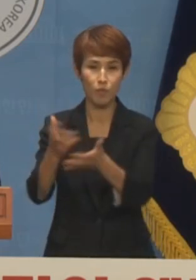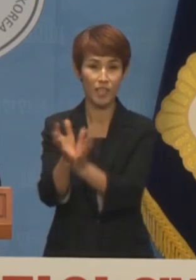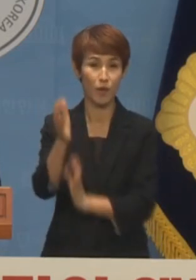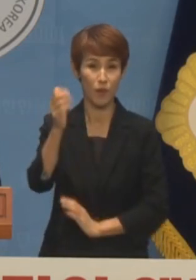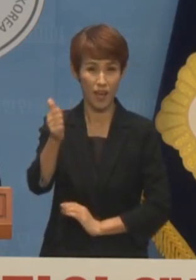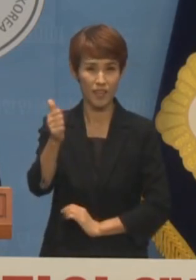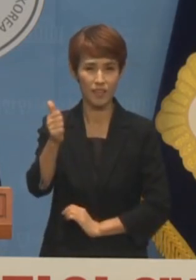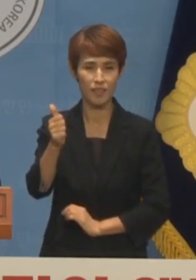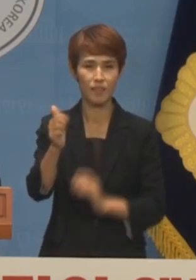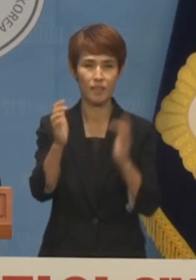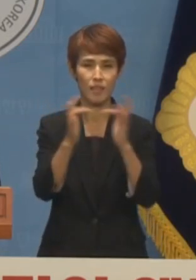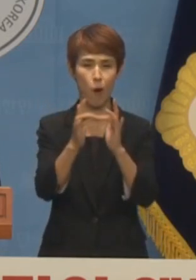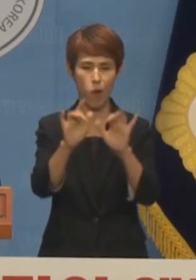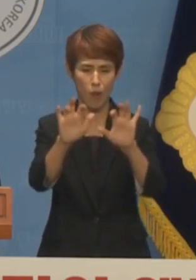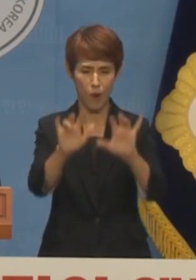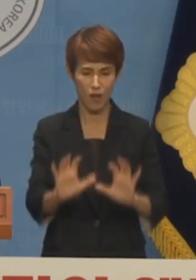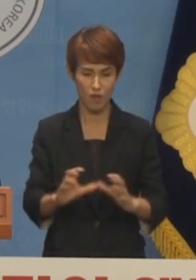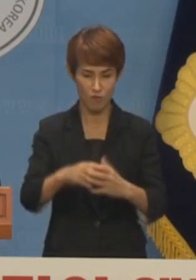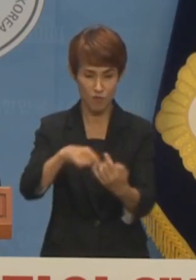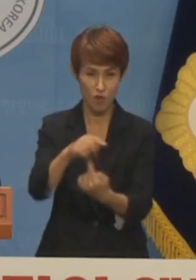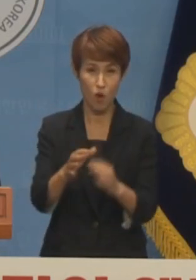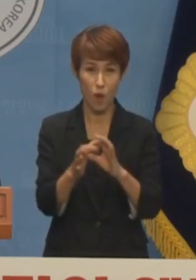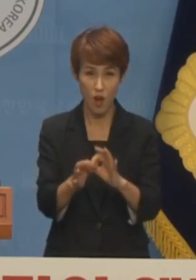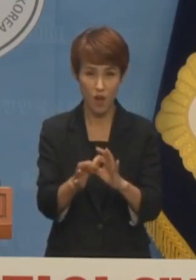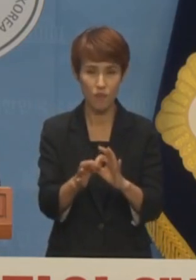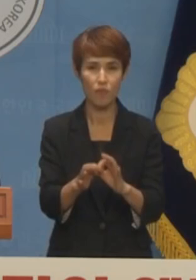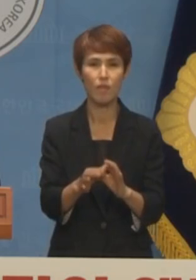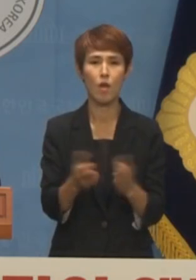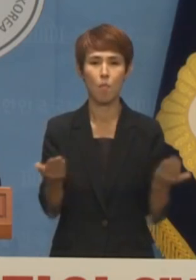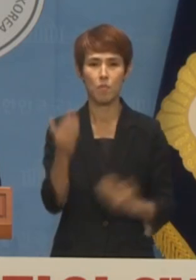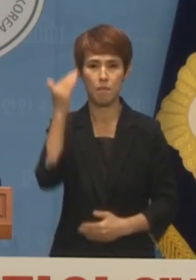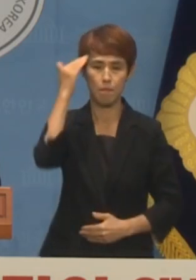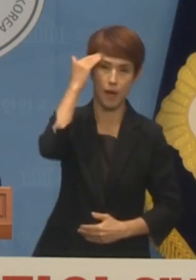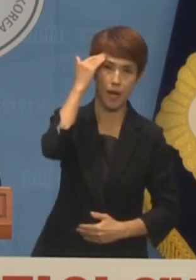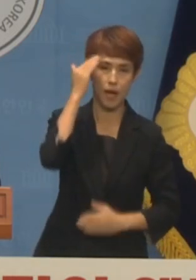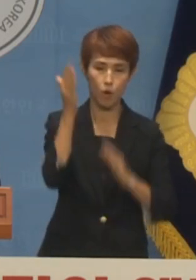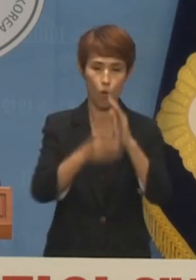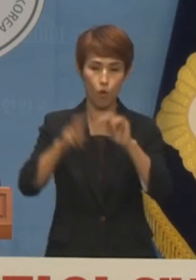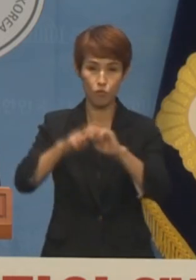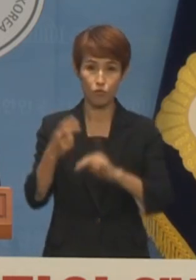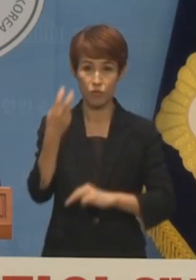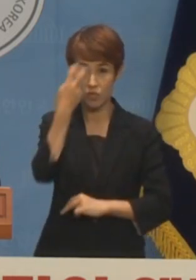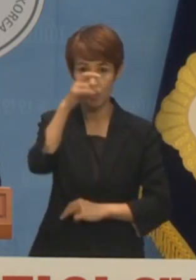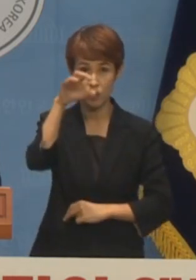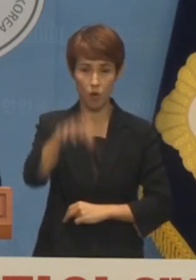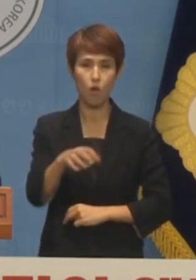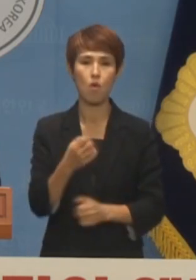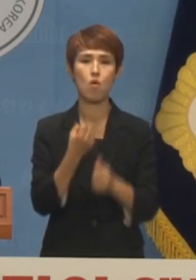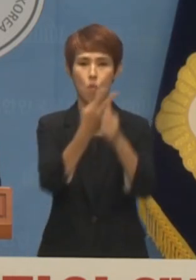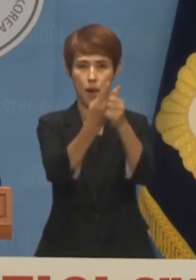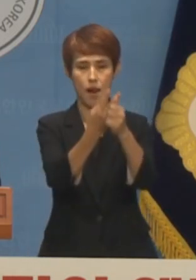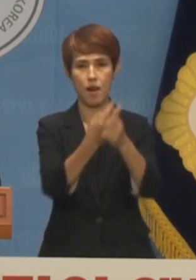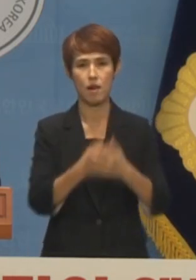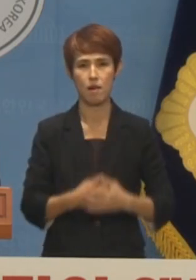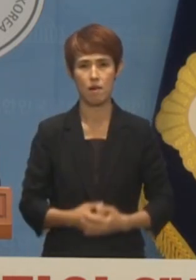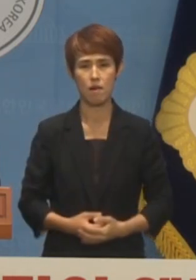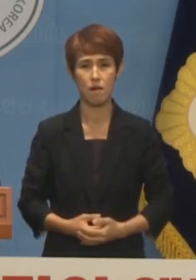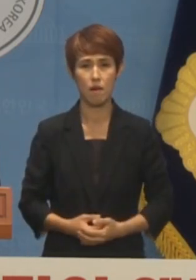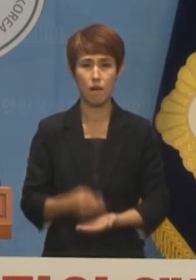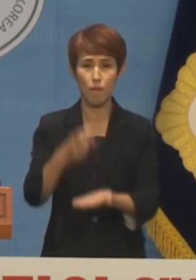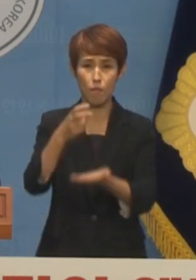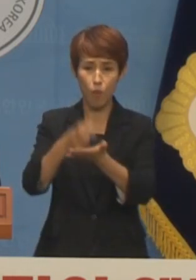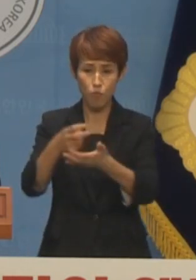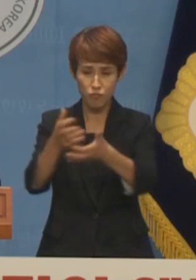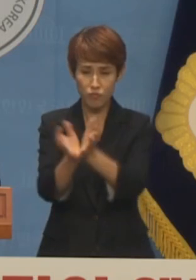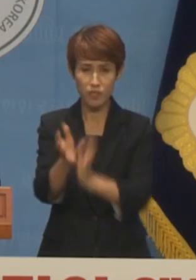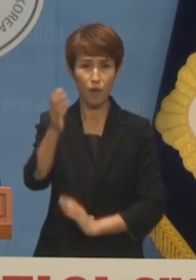관련 직권남용 및 업무방해 혐의 공수처 고발 기자회견문. 세상의 어느 법무부